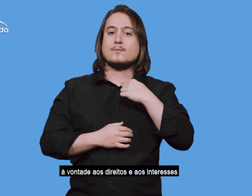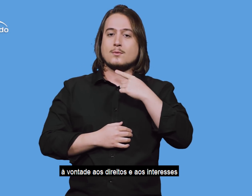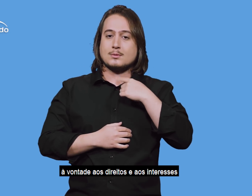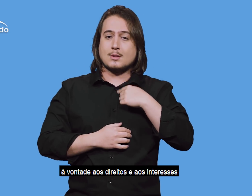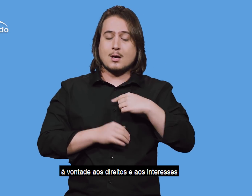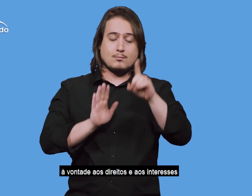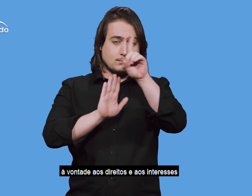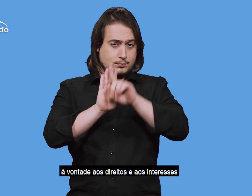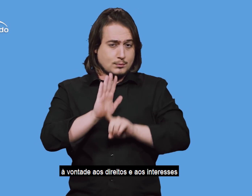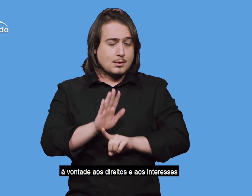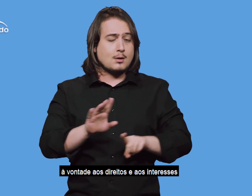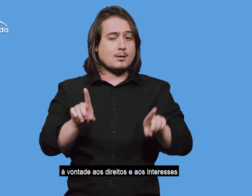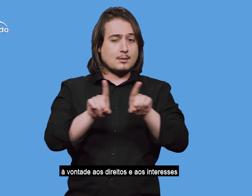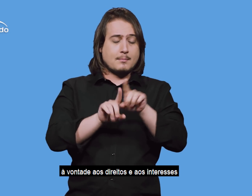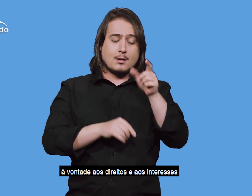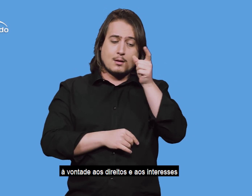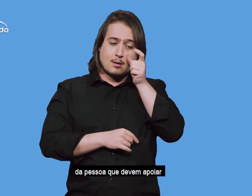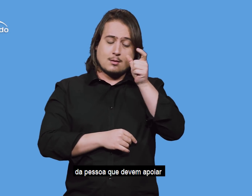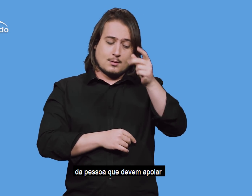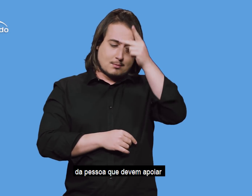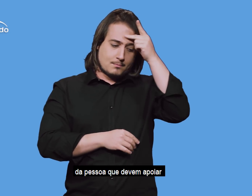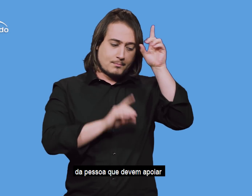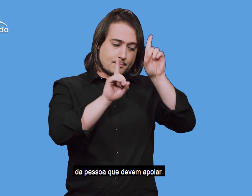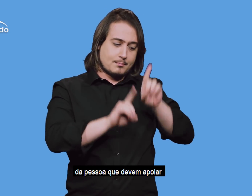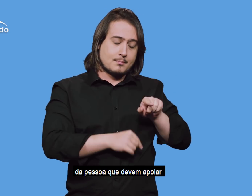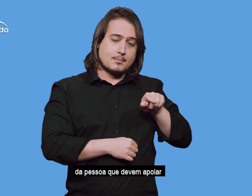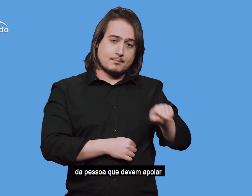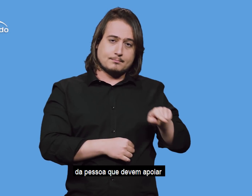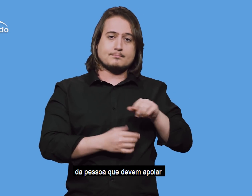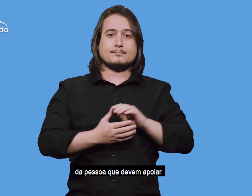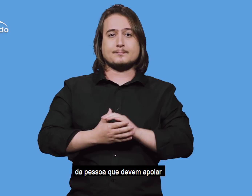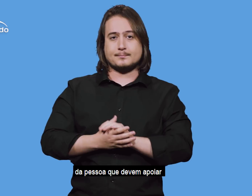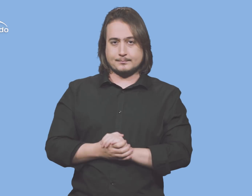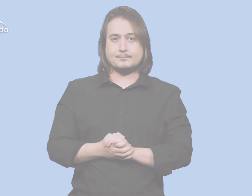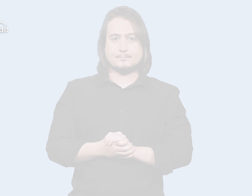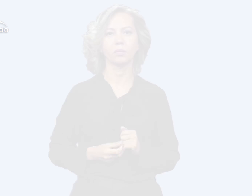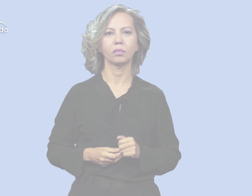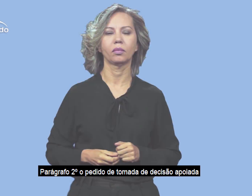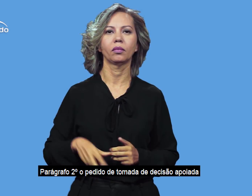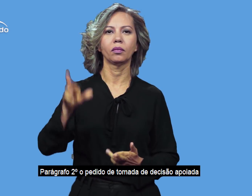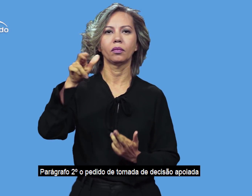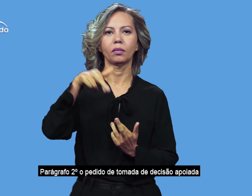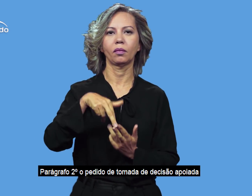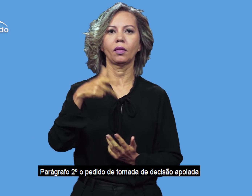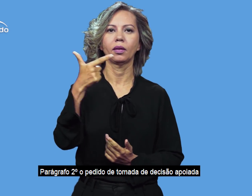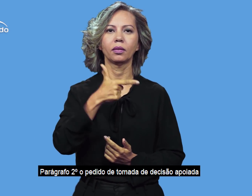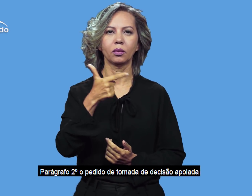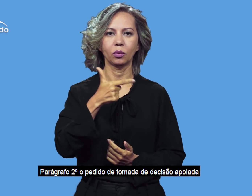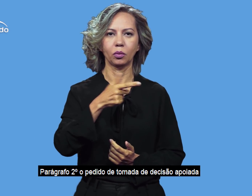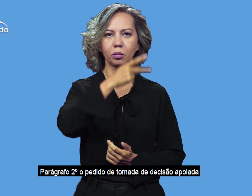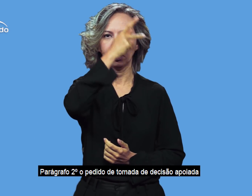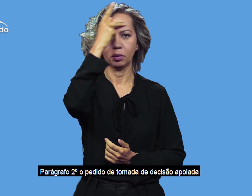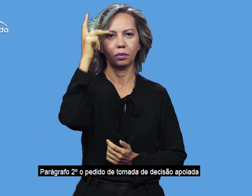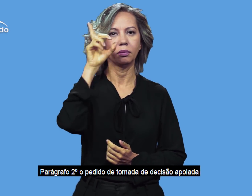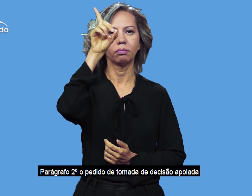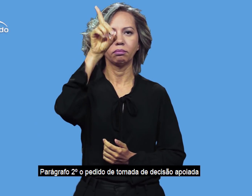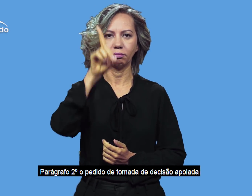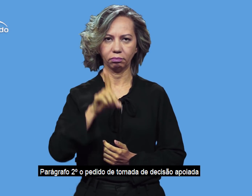direitos e aos interesses da pessoa que devem apoiar parágrafo 2º o pedido de